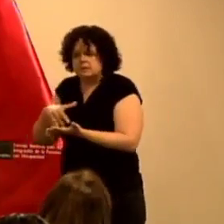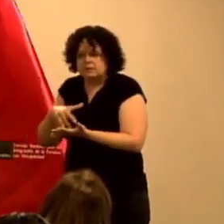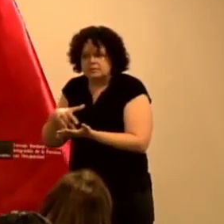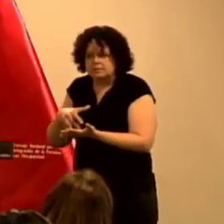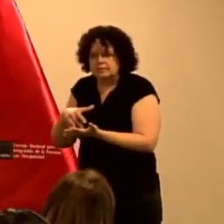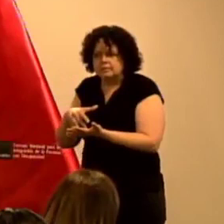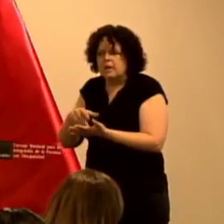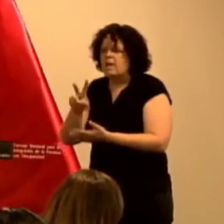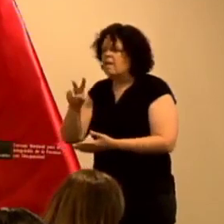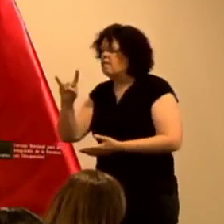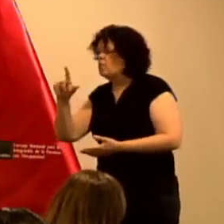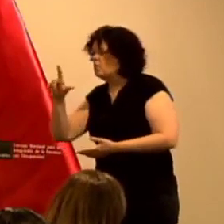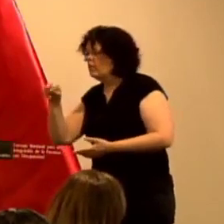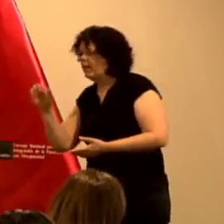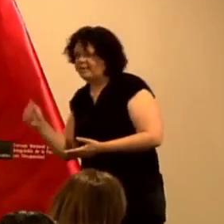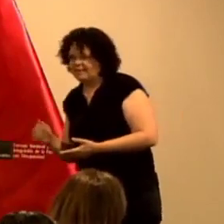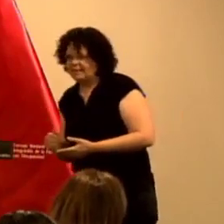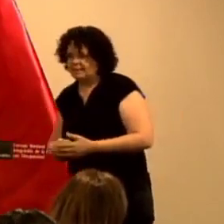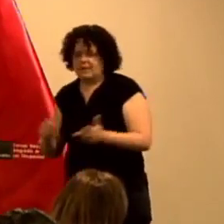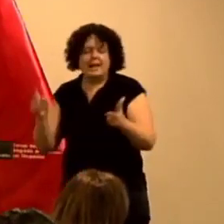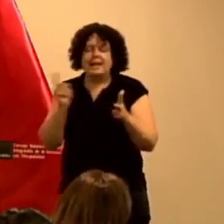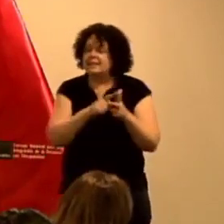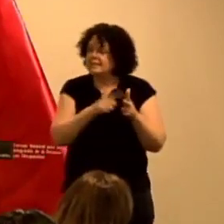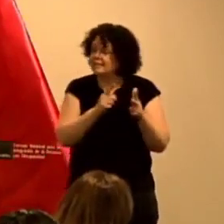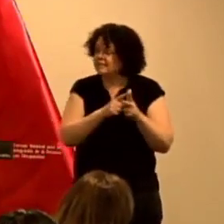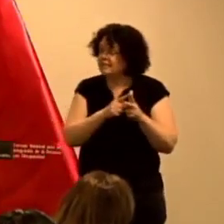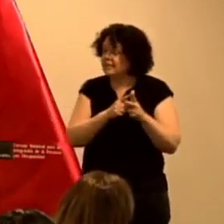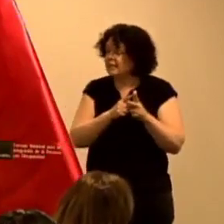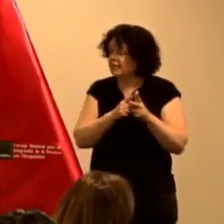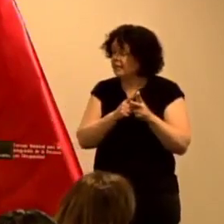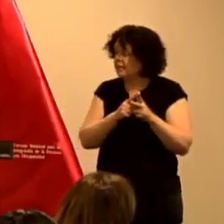una población vulnerable. Lo segundo, entender los modelos